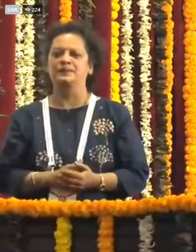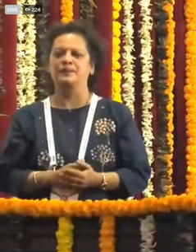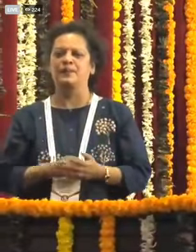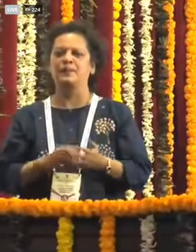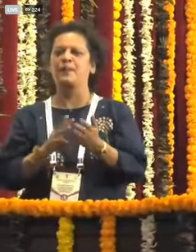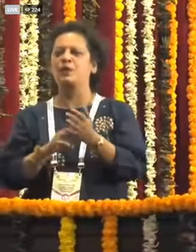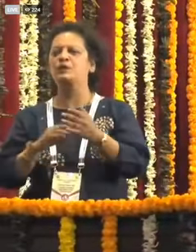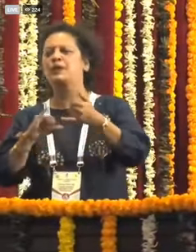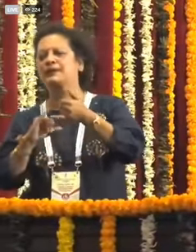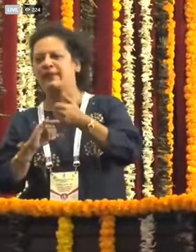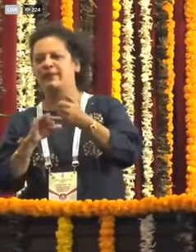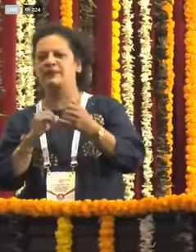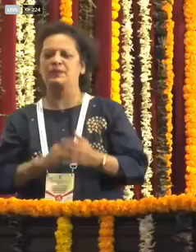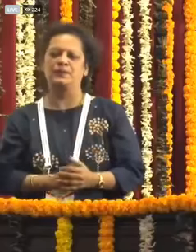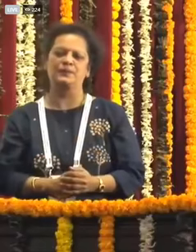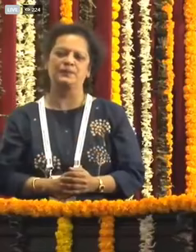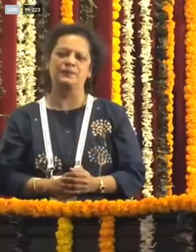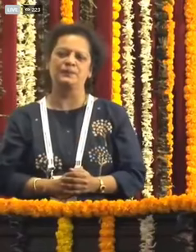मनुकुमार श्रीवास्तवजी,